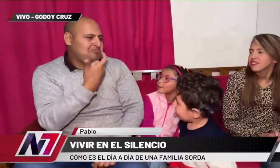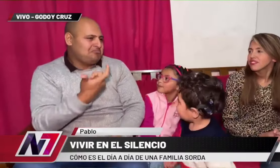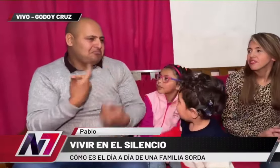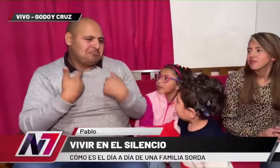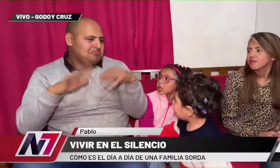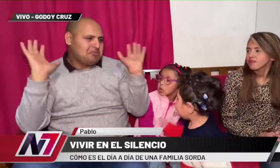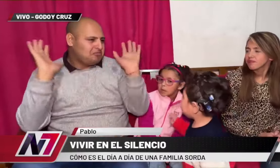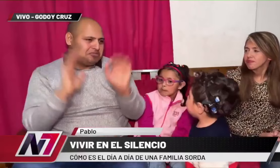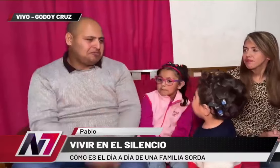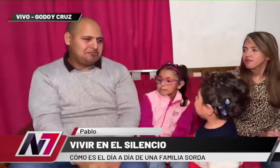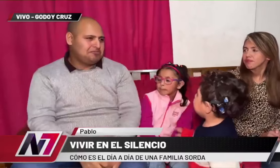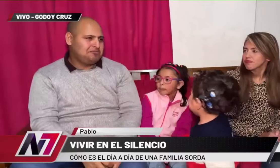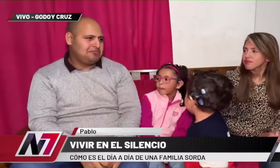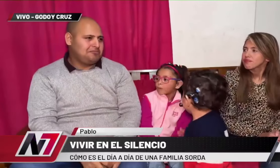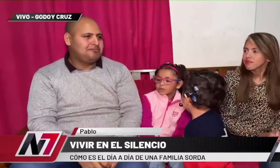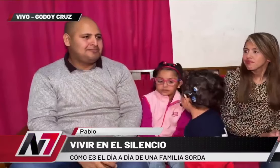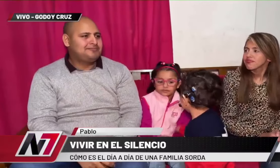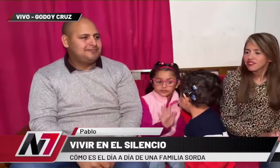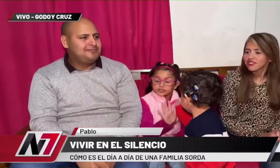renovarlo, cambiarlo, o sea que gratuitamente viajamos.